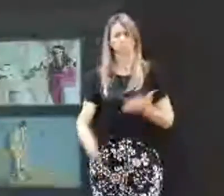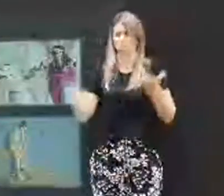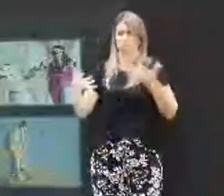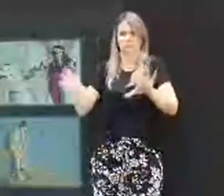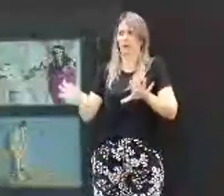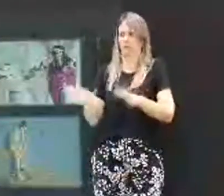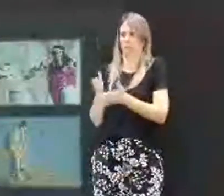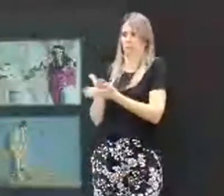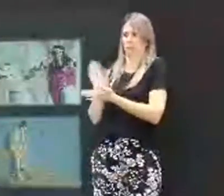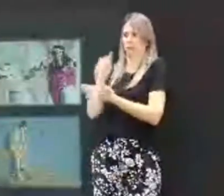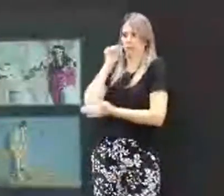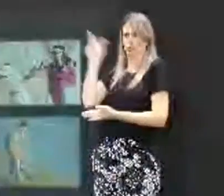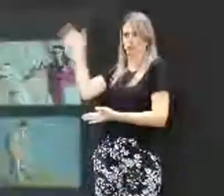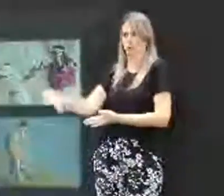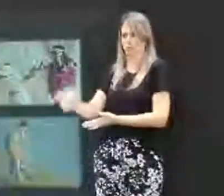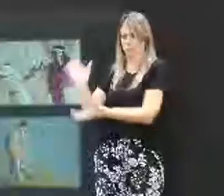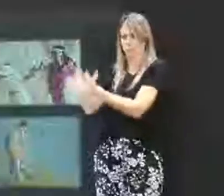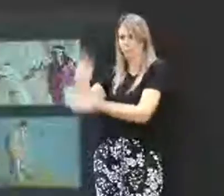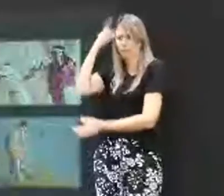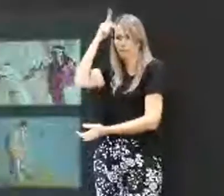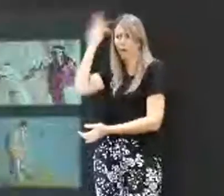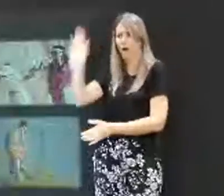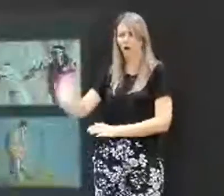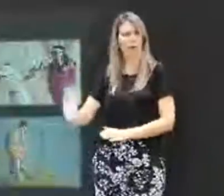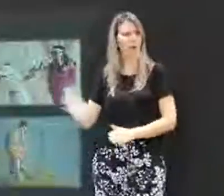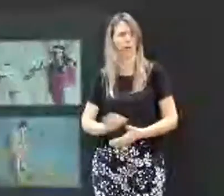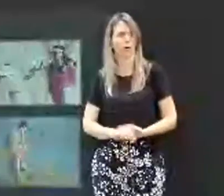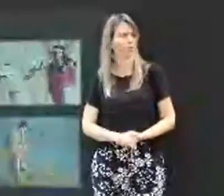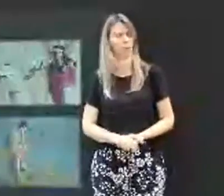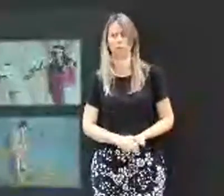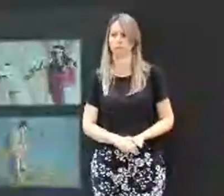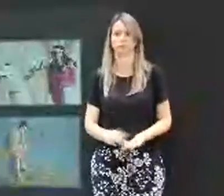fugiu. Ele não quis saber de caso com aquela mulher, a esposa de Potifar.